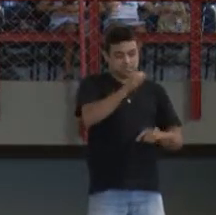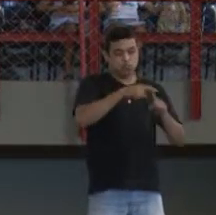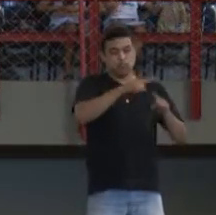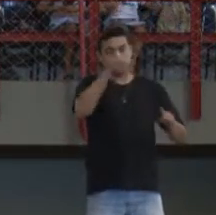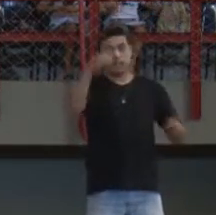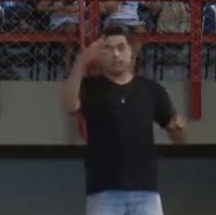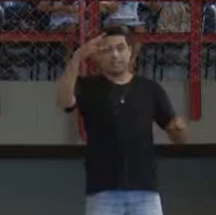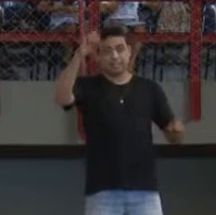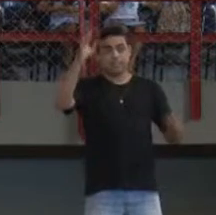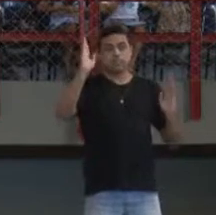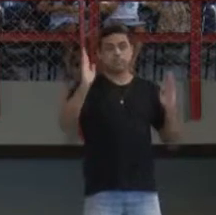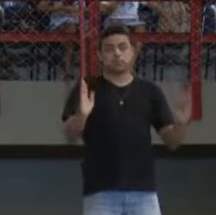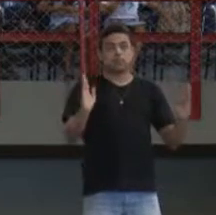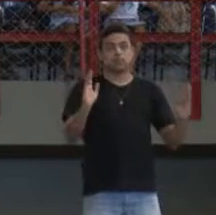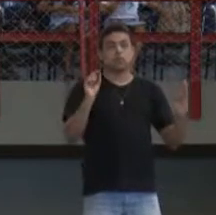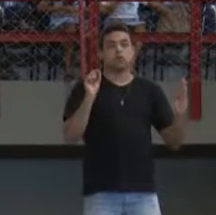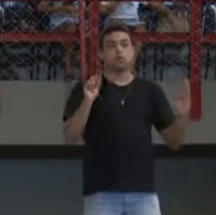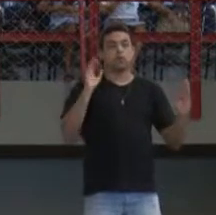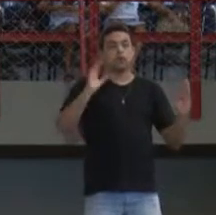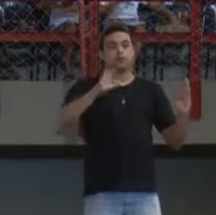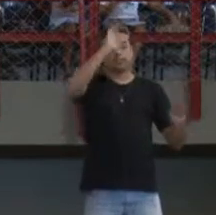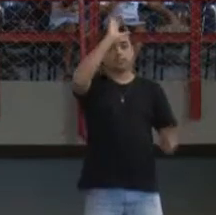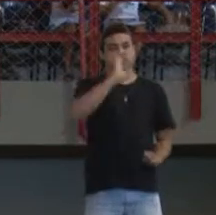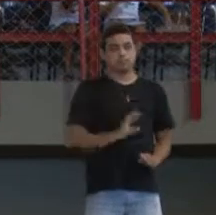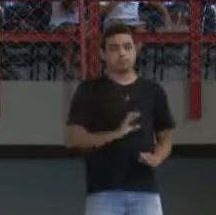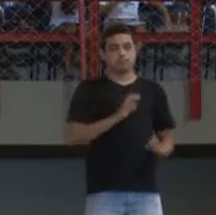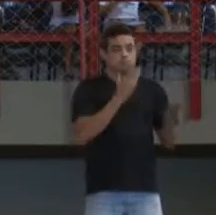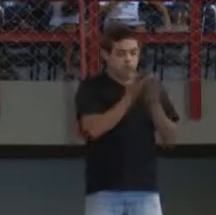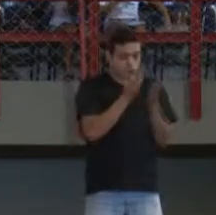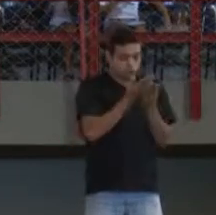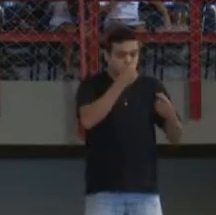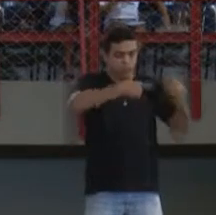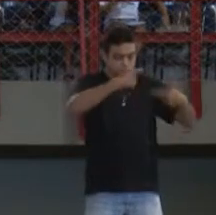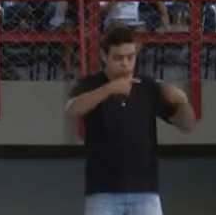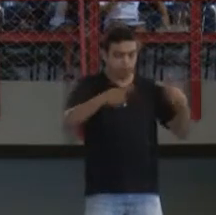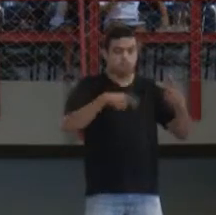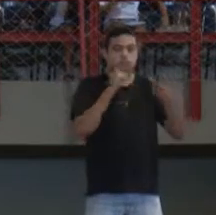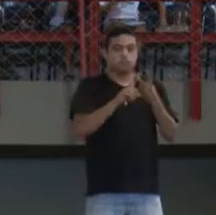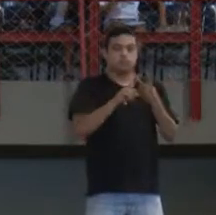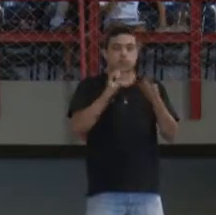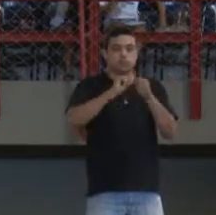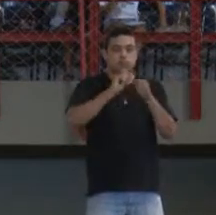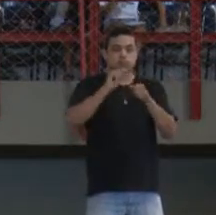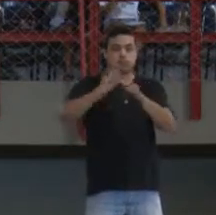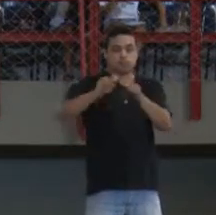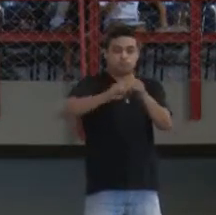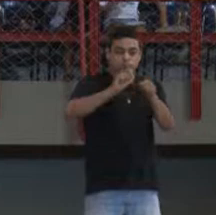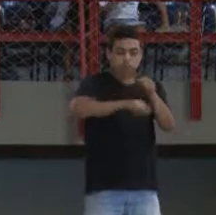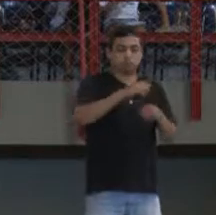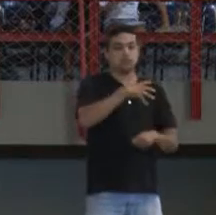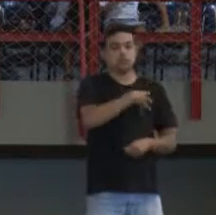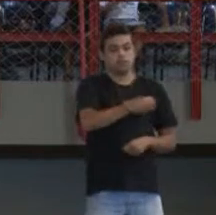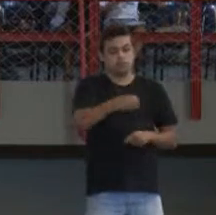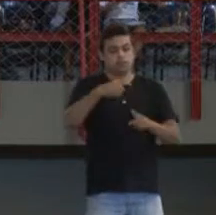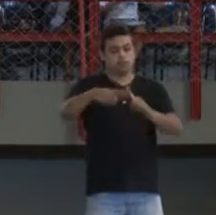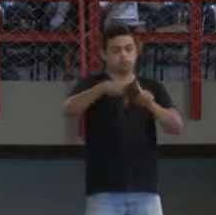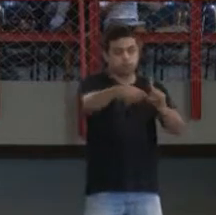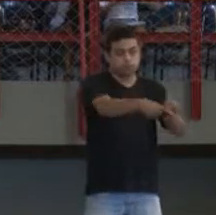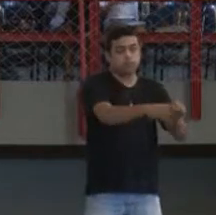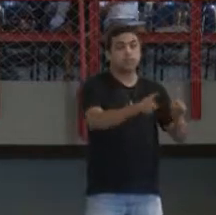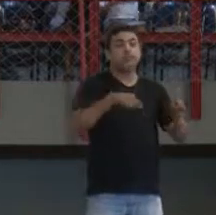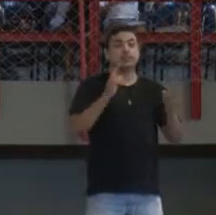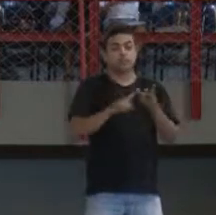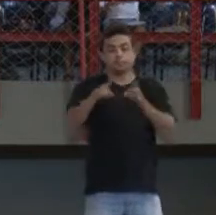30 cumprindo, sabe qual o papel? De cidadão, estudando sobre política, fazendo menino e cuidando